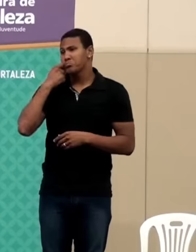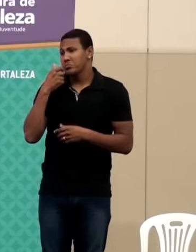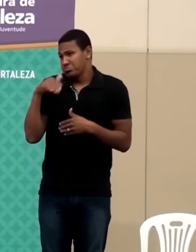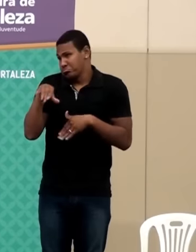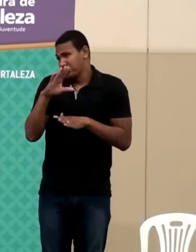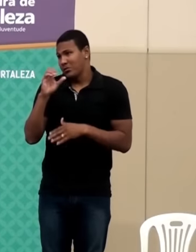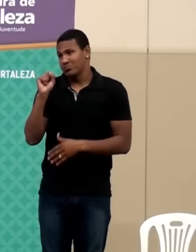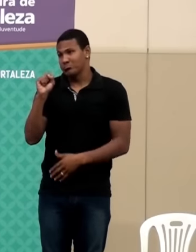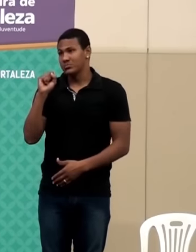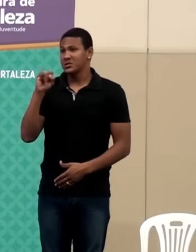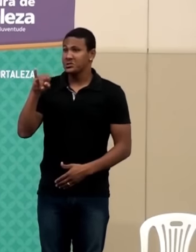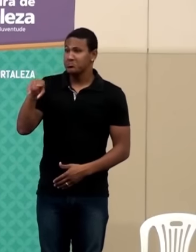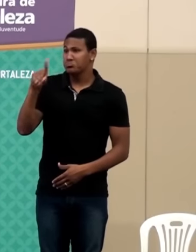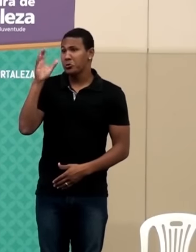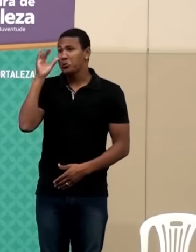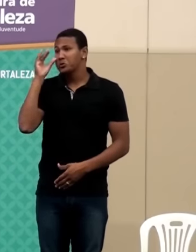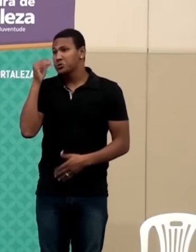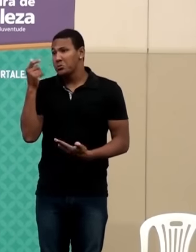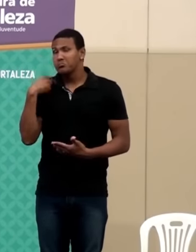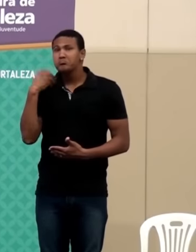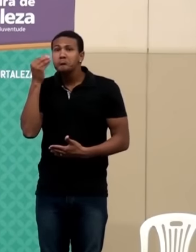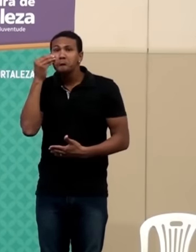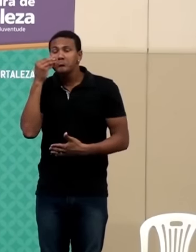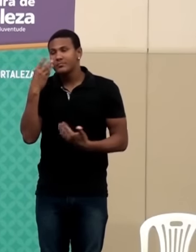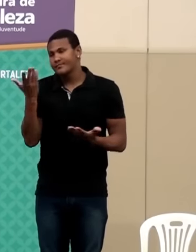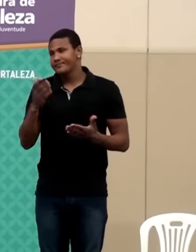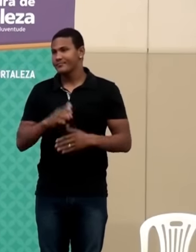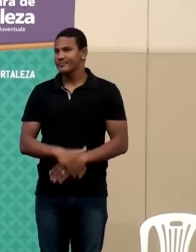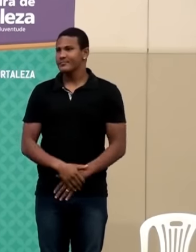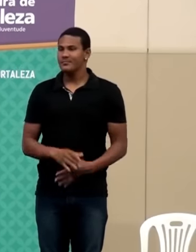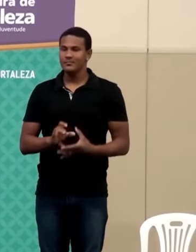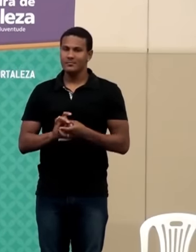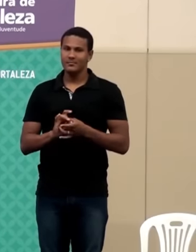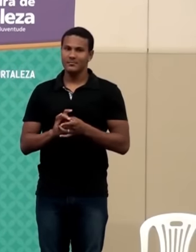vai sentir esse sabor cáustico ou adstringente.